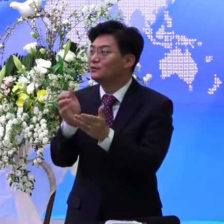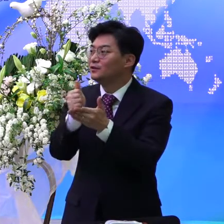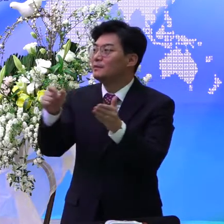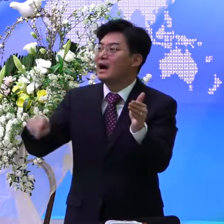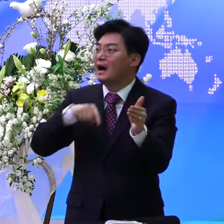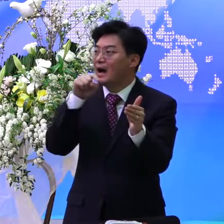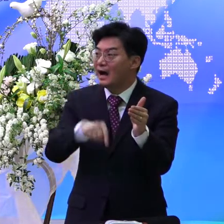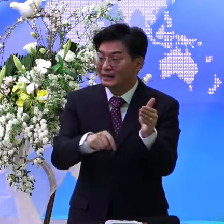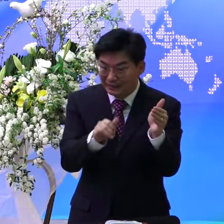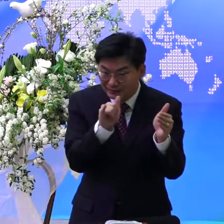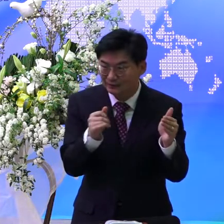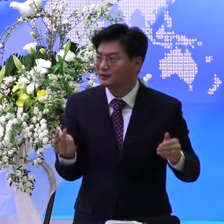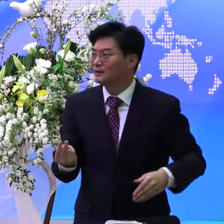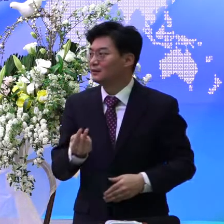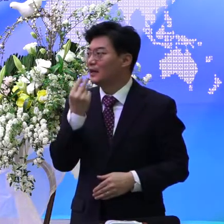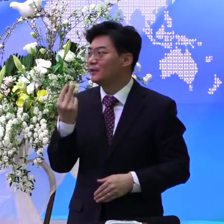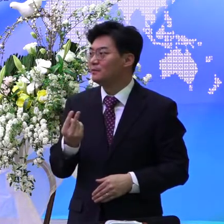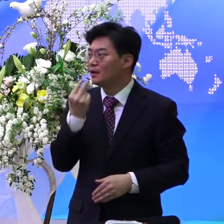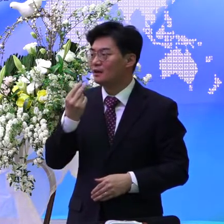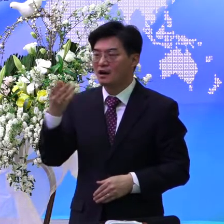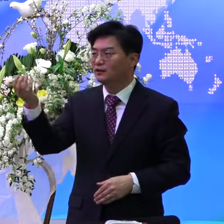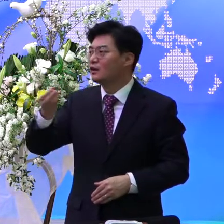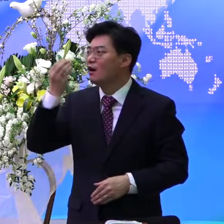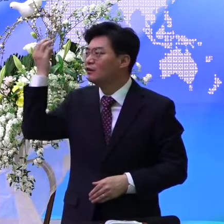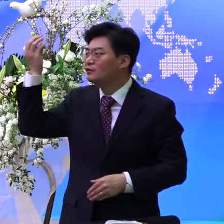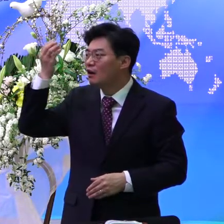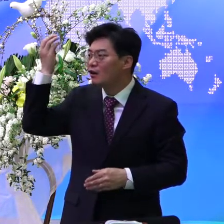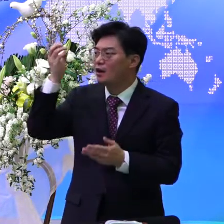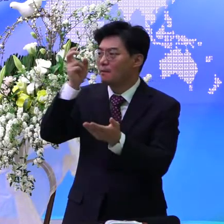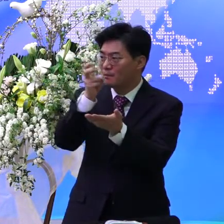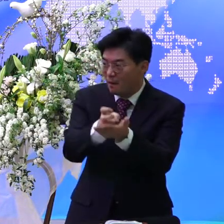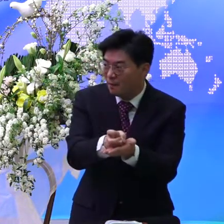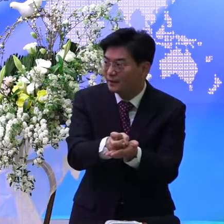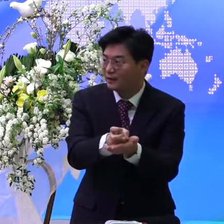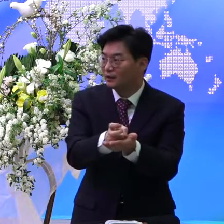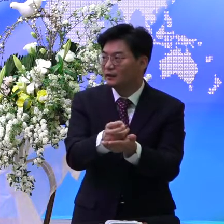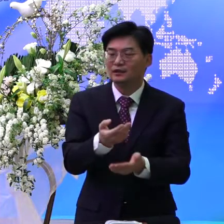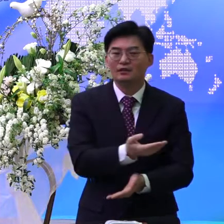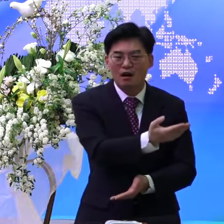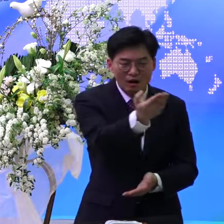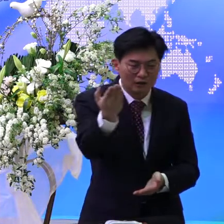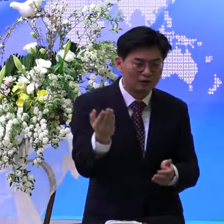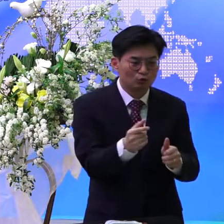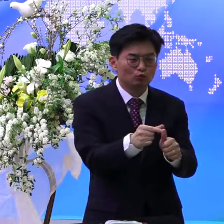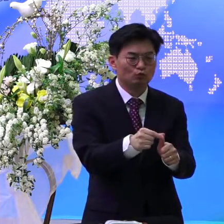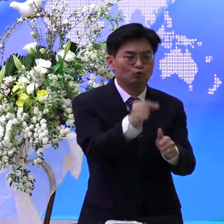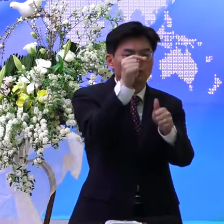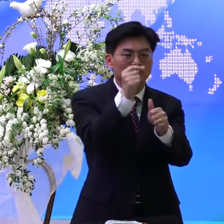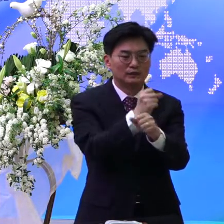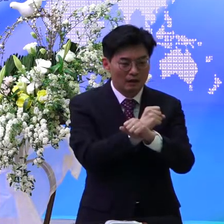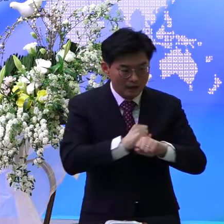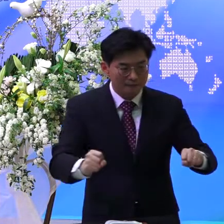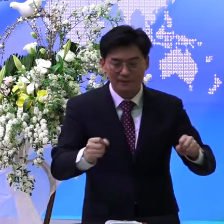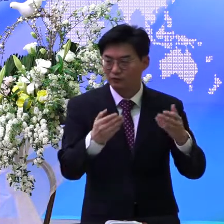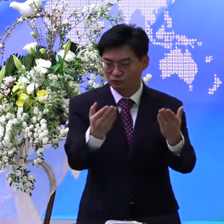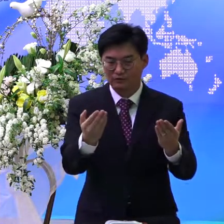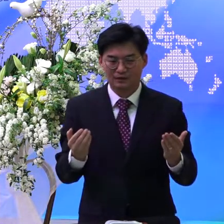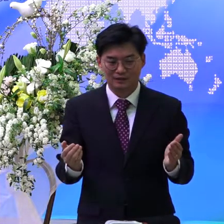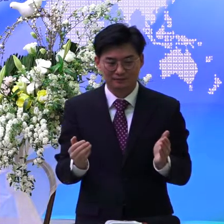있는 생명의 성령의 법이 죄와 사망의 법에서 너를 해방하였습니다.